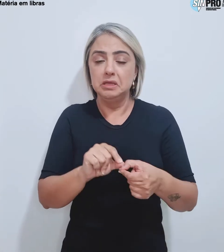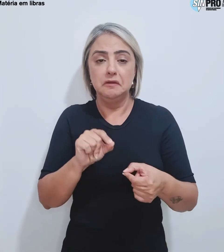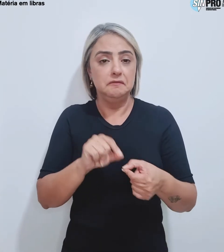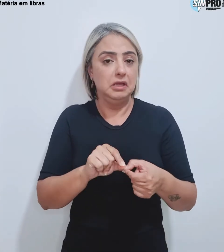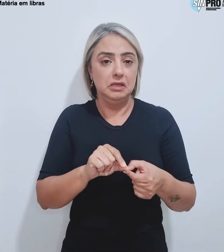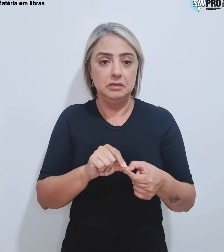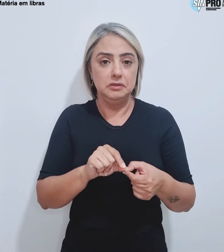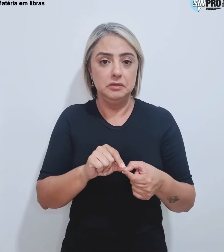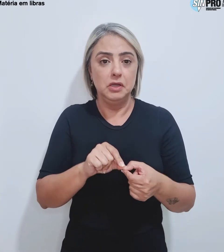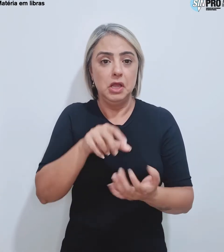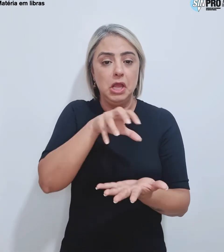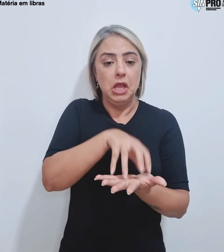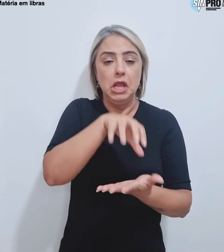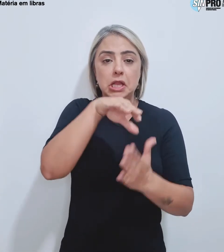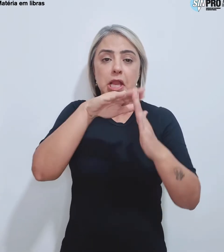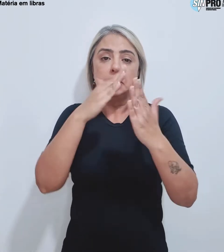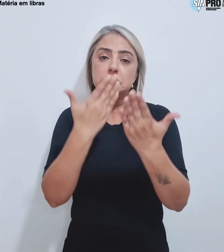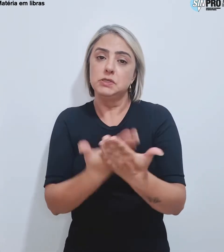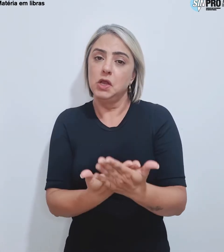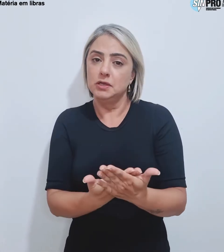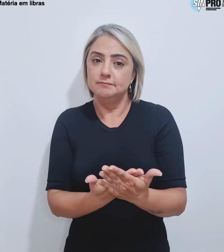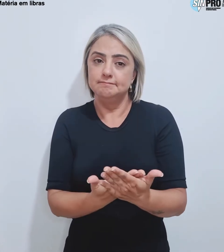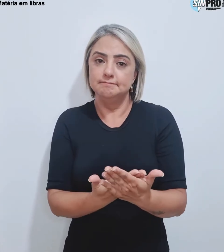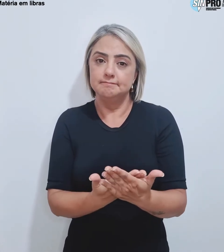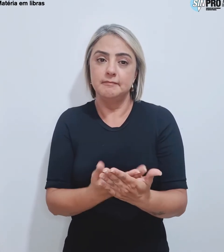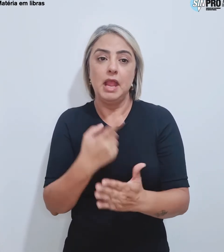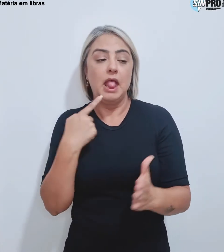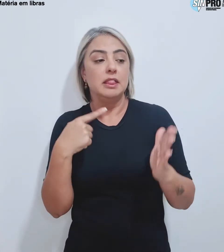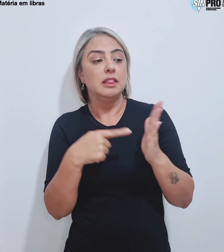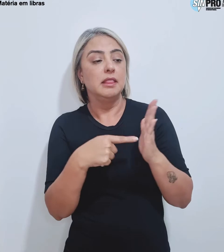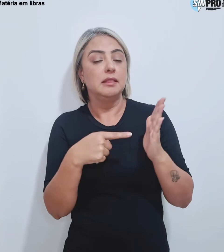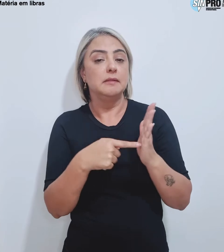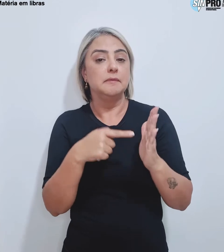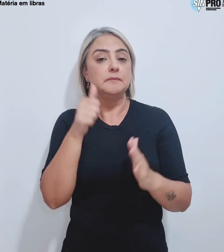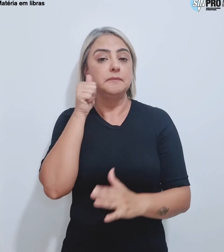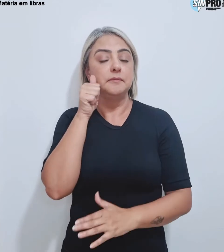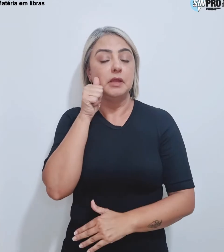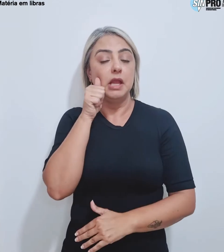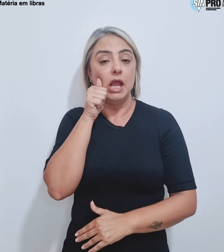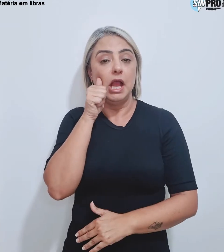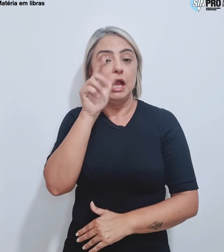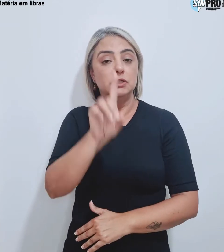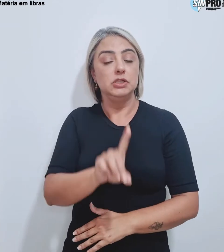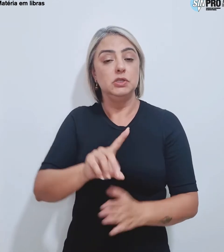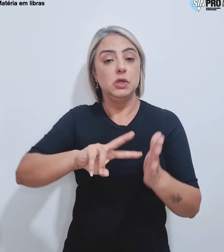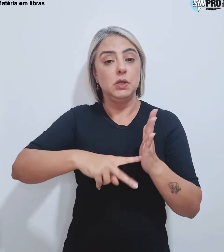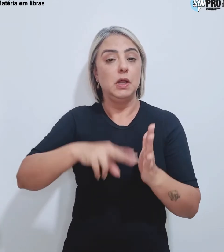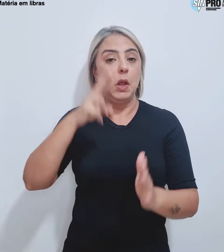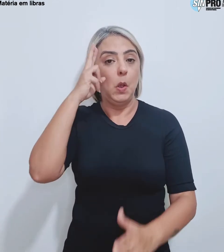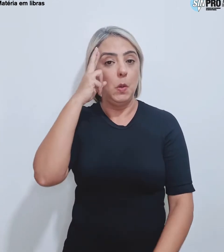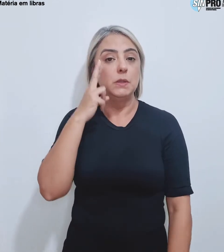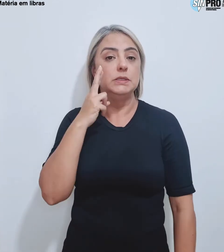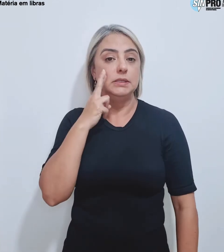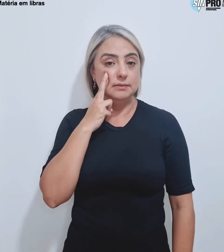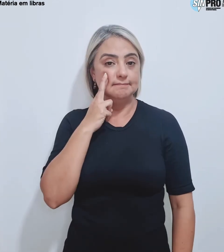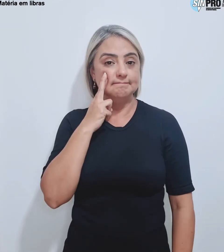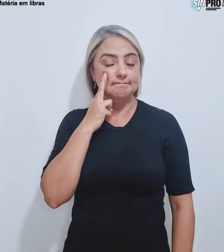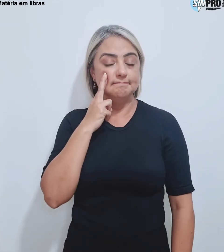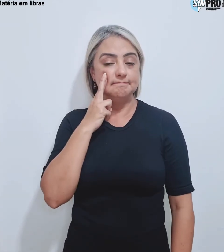sendo adotadas nas unidades escolares, denuncia a diretora do Simpro-DF, Rosilene